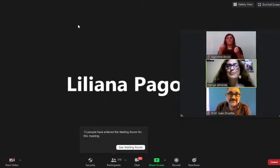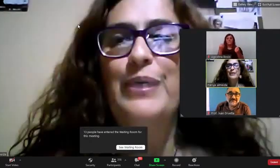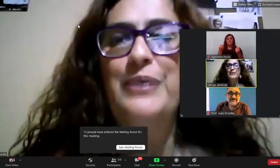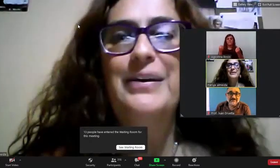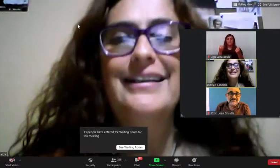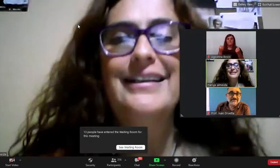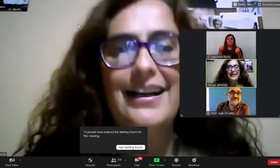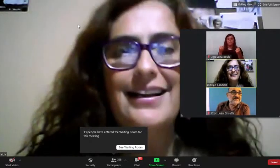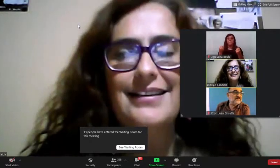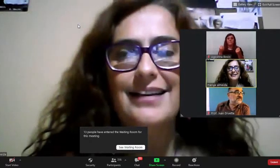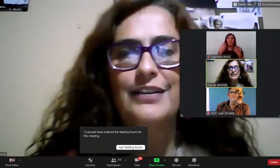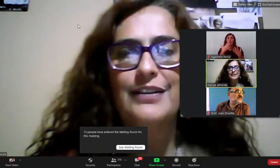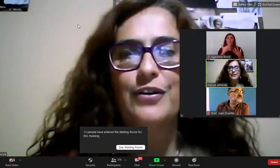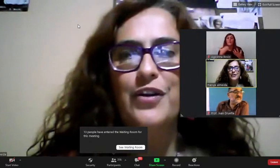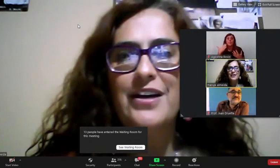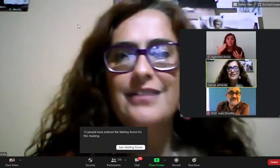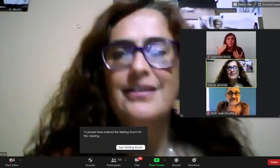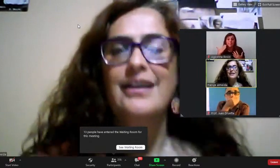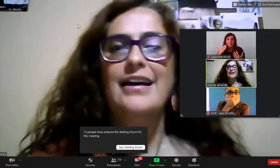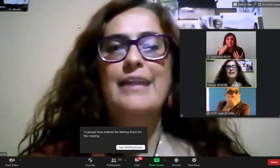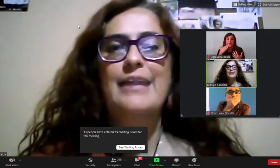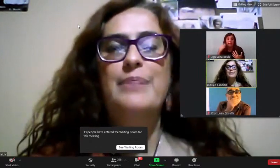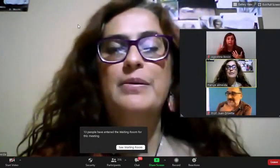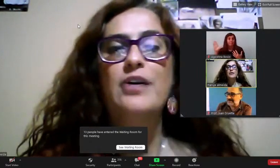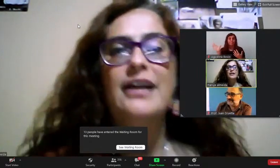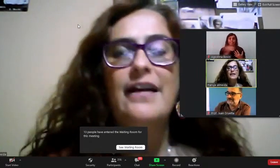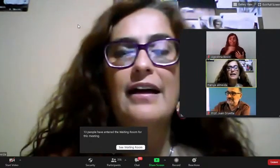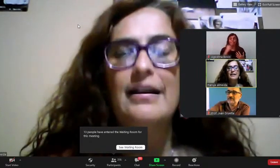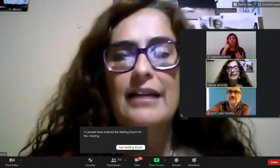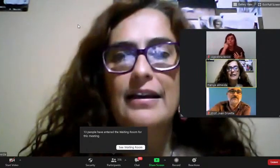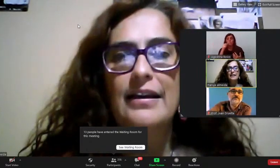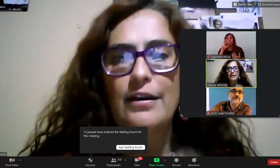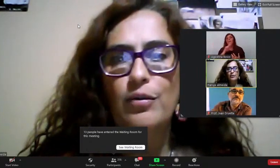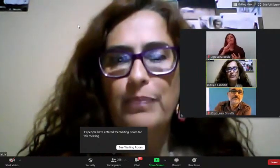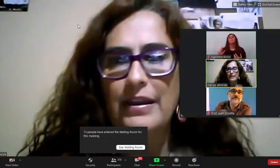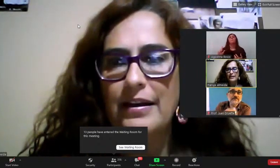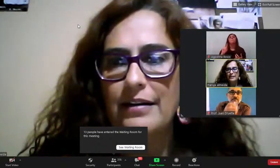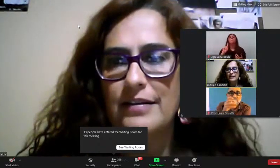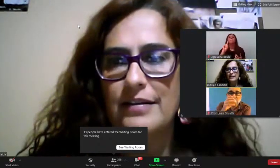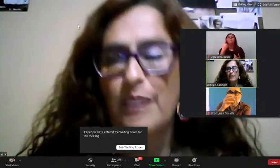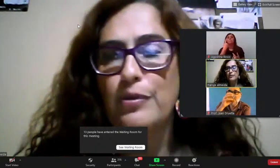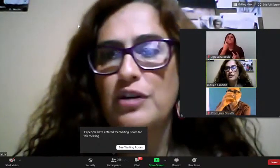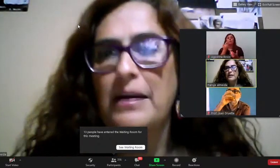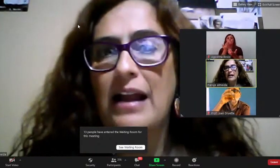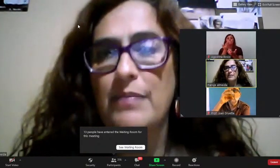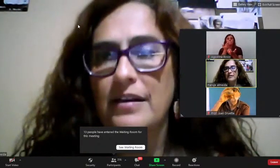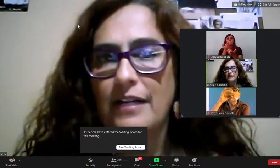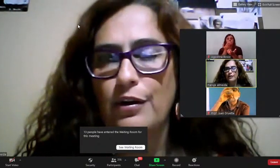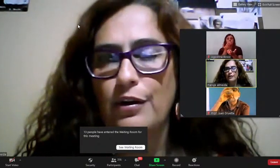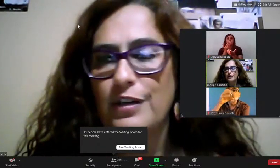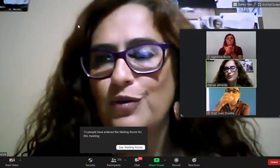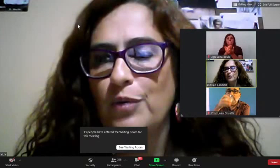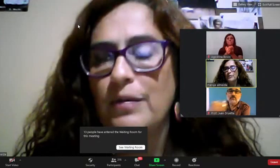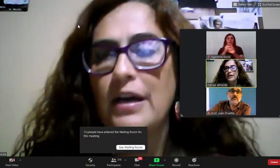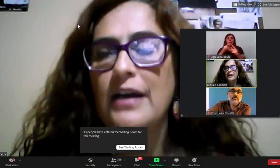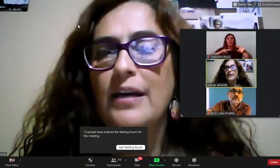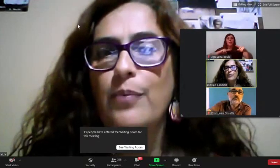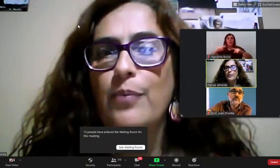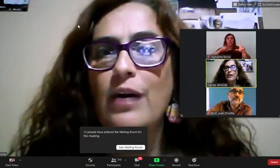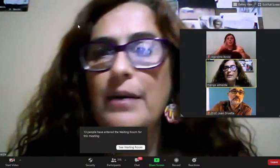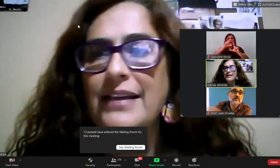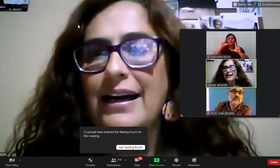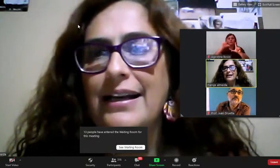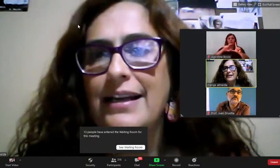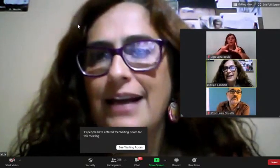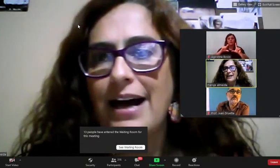Sí, bueno, buenas tardes a todos. Primero que nada, le quiero pedir, si es posible, al administrador de Zoom que